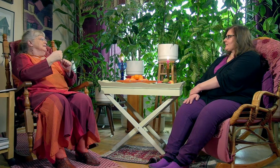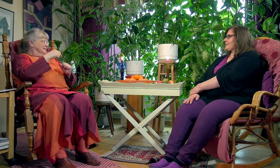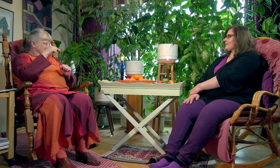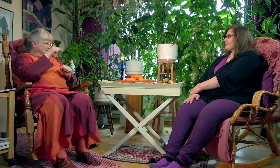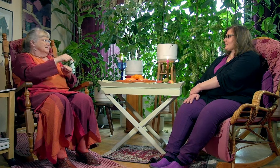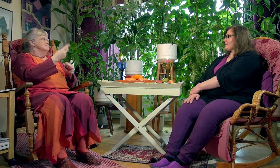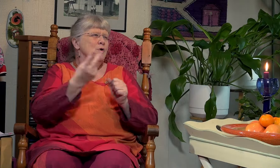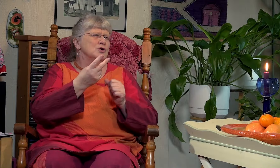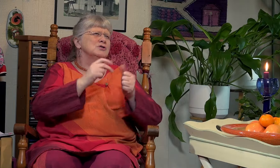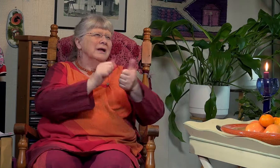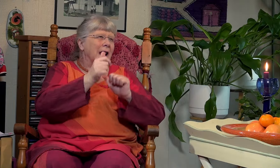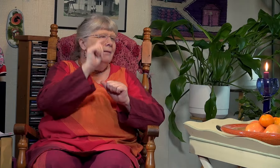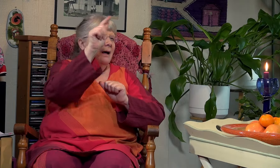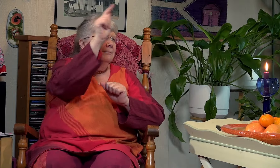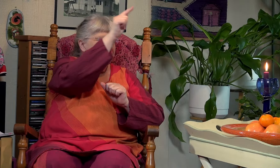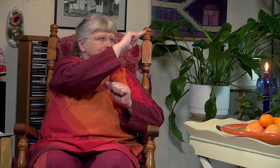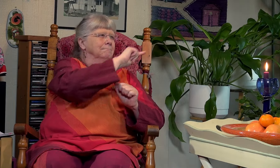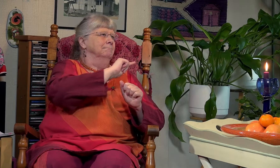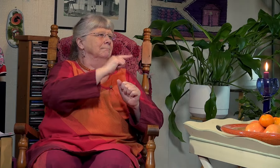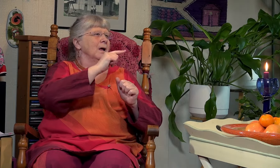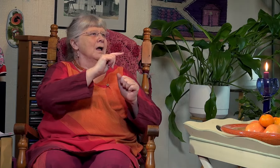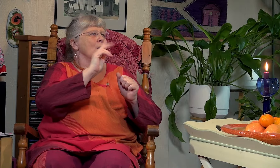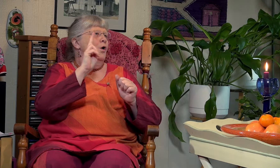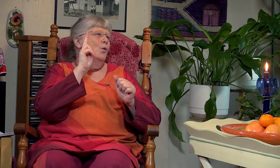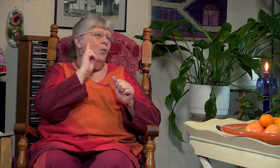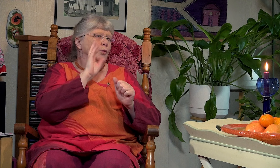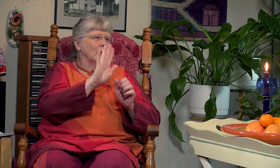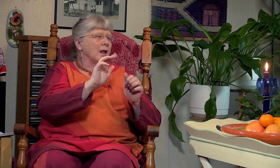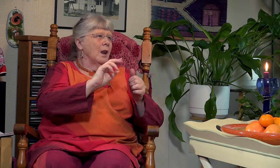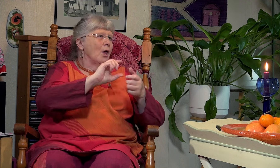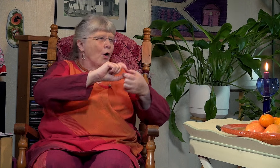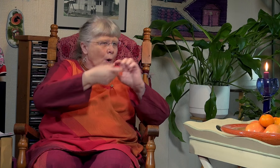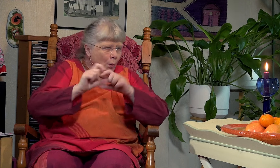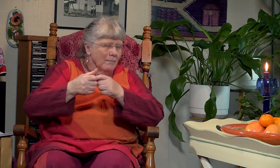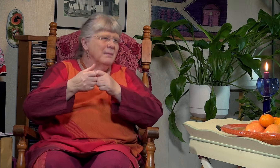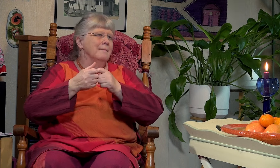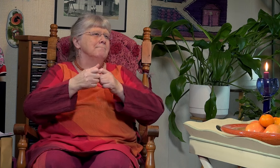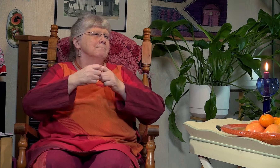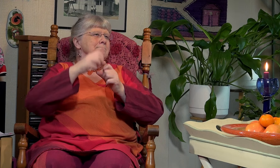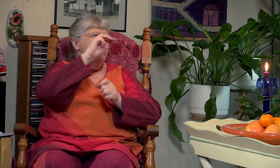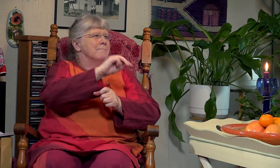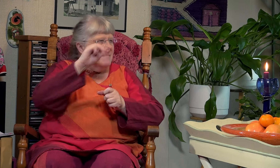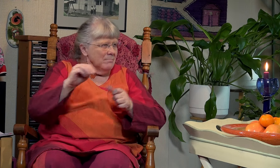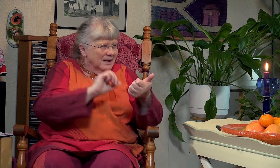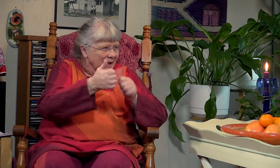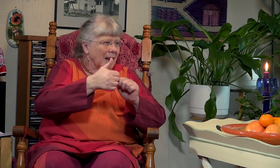ajan. Hänellä oli maailman ennätys hallussa. Hän on kilpailut erilaisissa kuurojen olympialaisissa